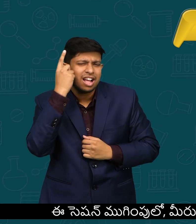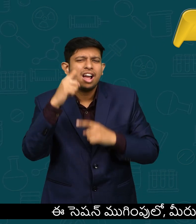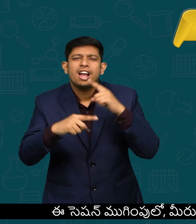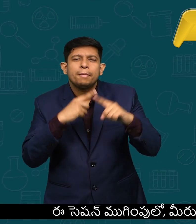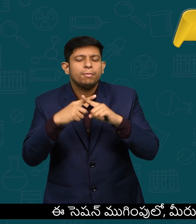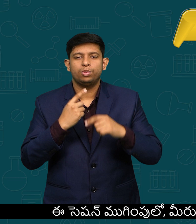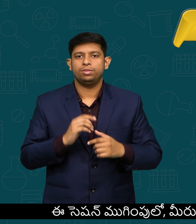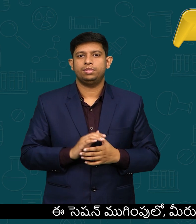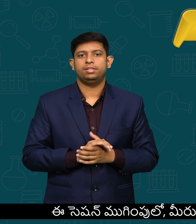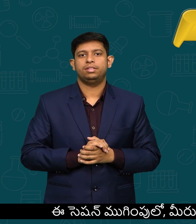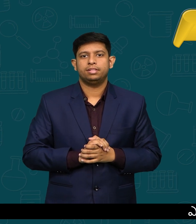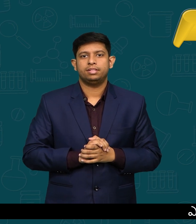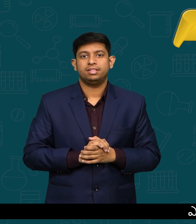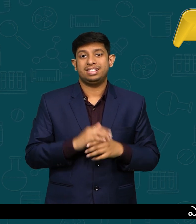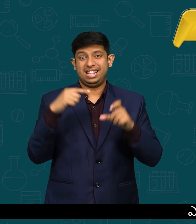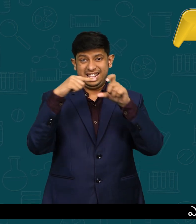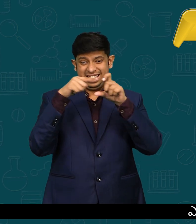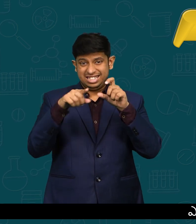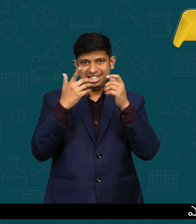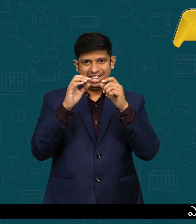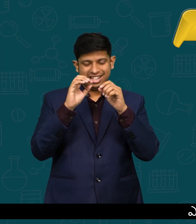చేసుకోగలరు. ఎలక్ట్రాన్,